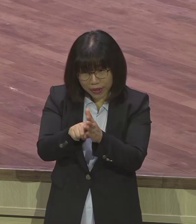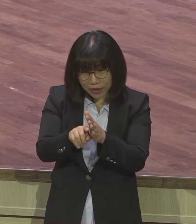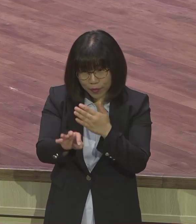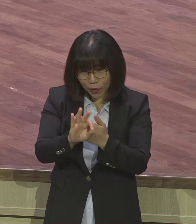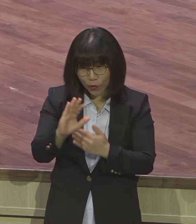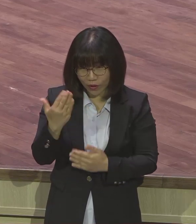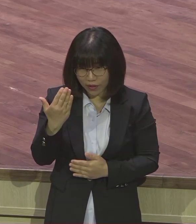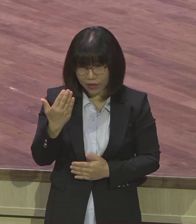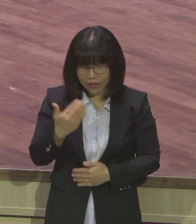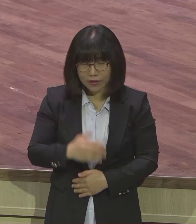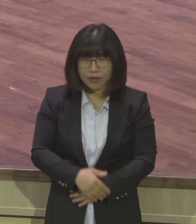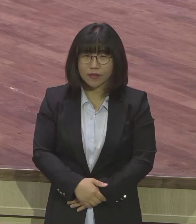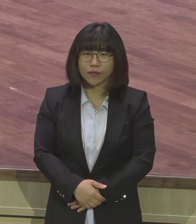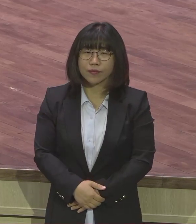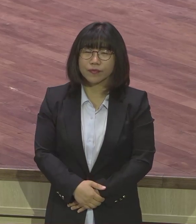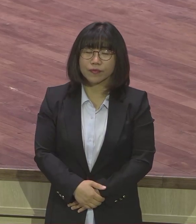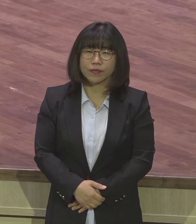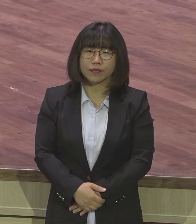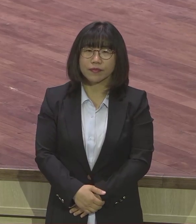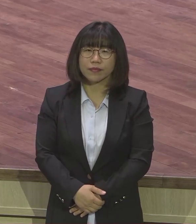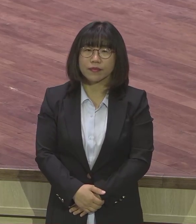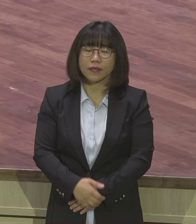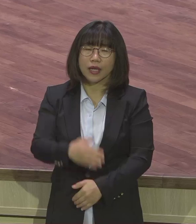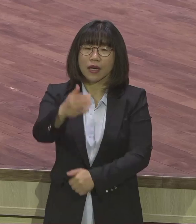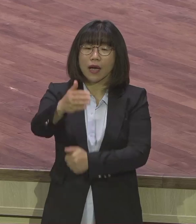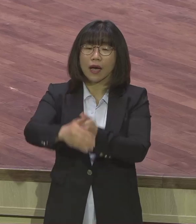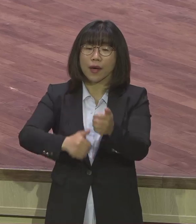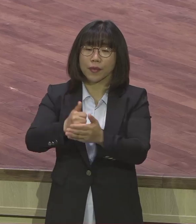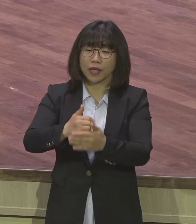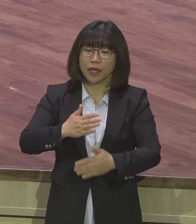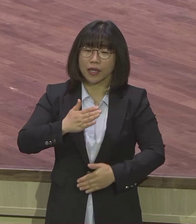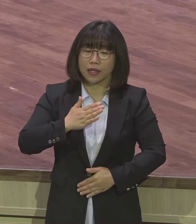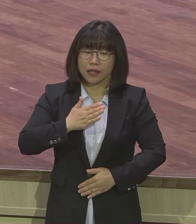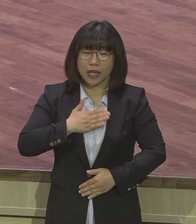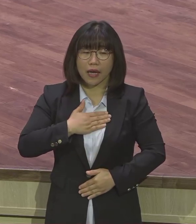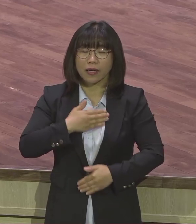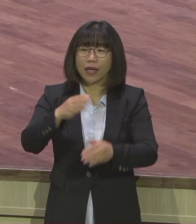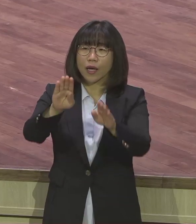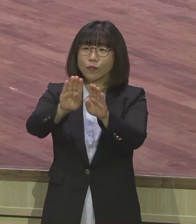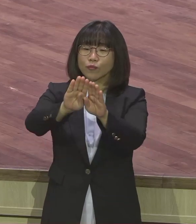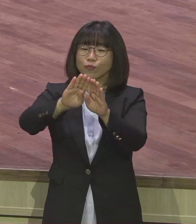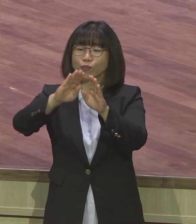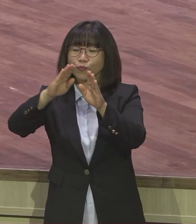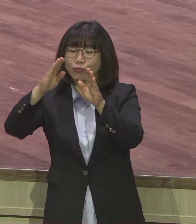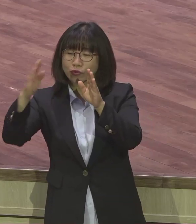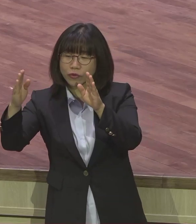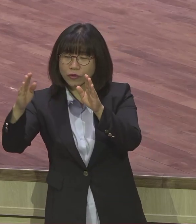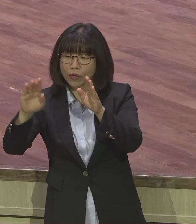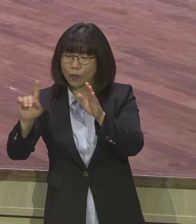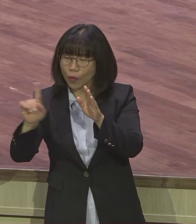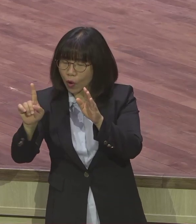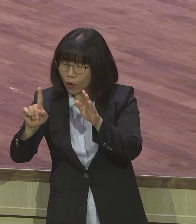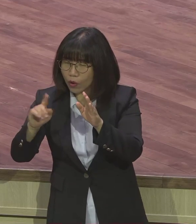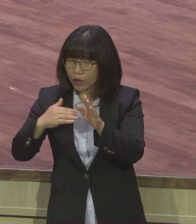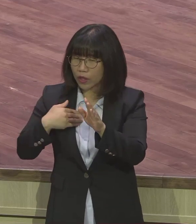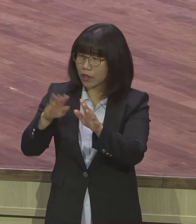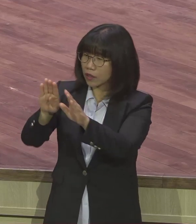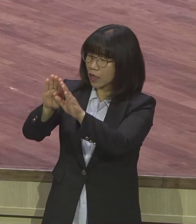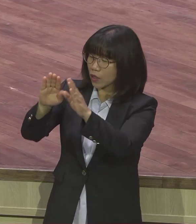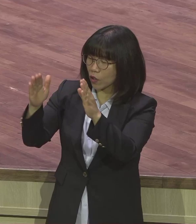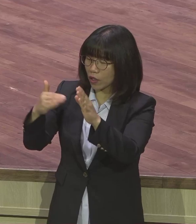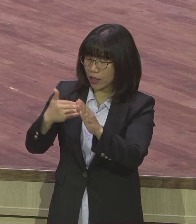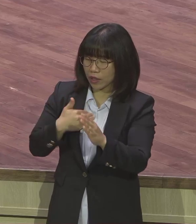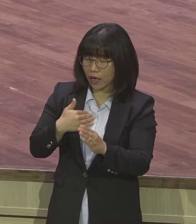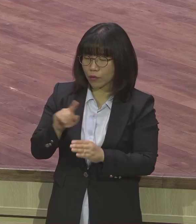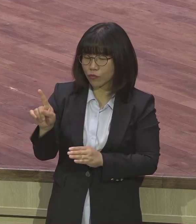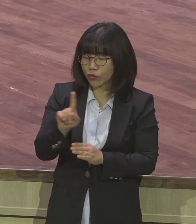될지어다. 그러면 하나님께서 나에게 무슨 문을 열어놓으셨는가 이걸 보는 눈을 열려야 돼. 내가 무슨